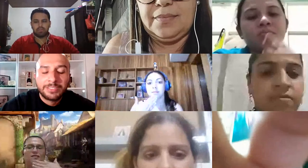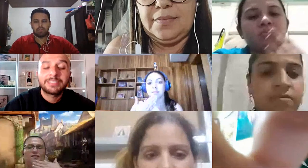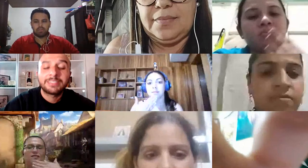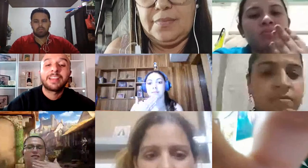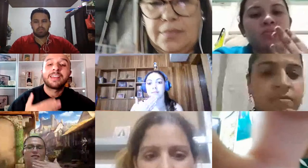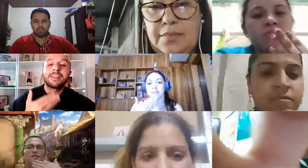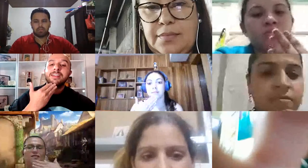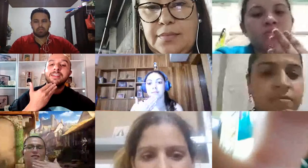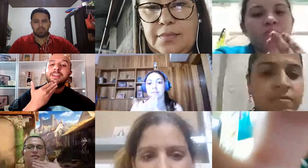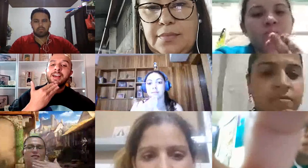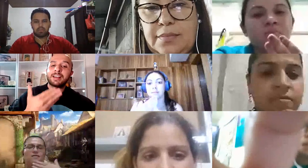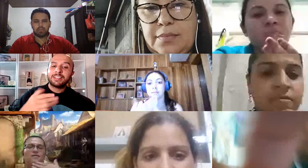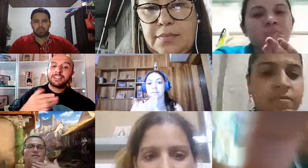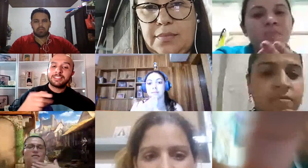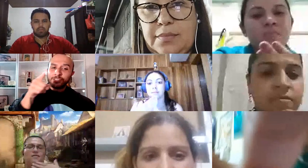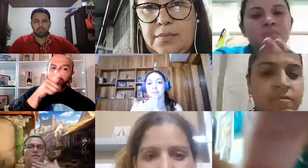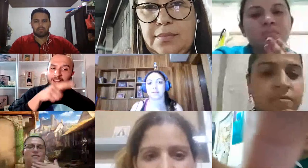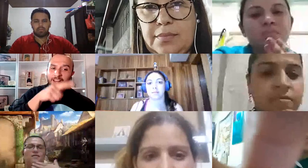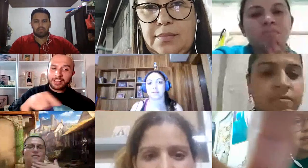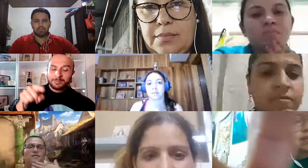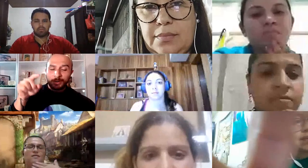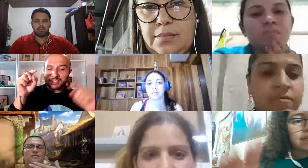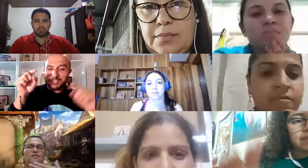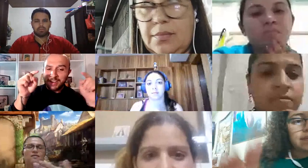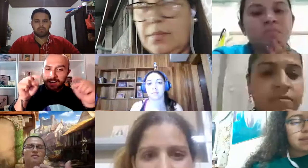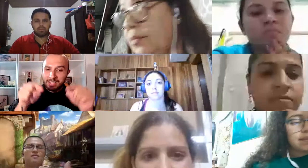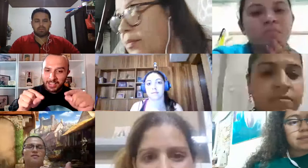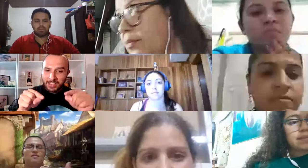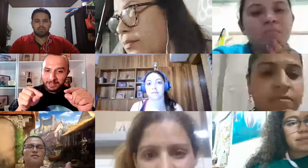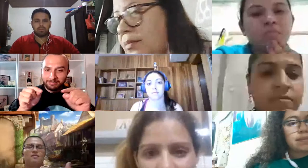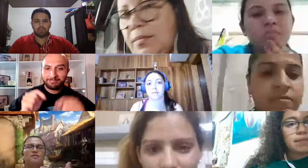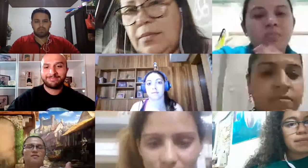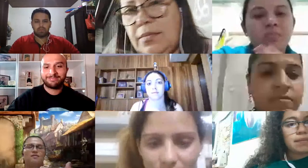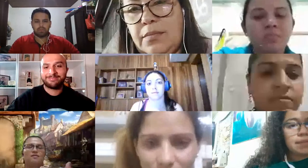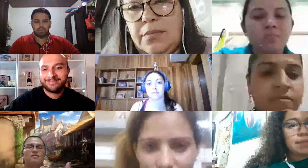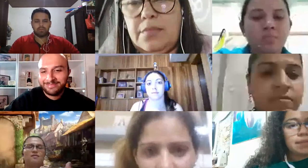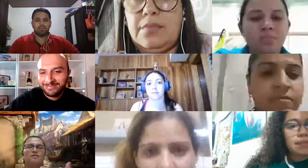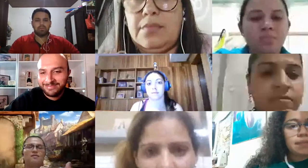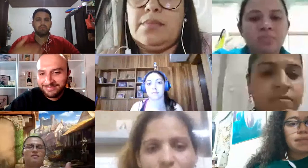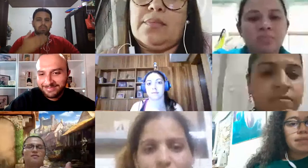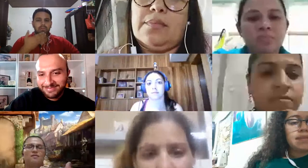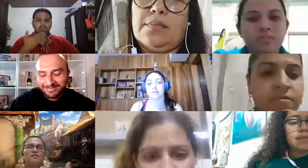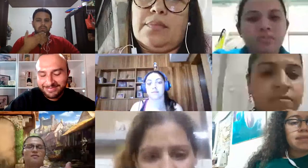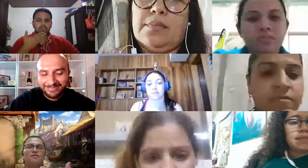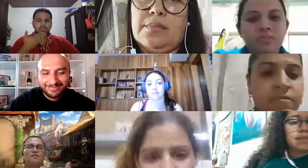puede ver. Gracias a ustedes por estar aquí.